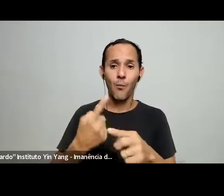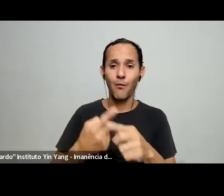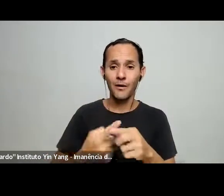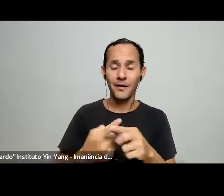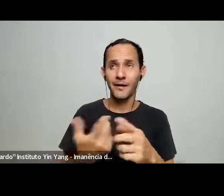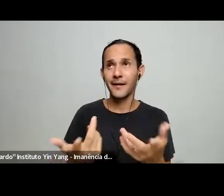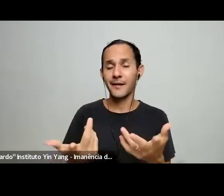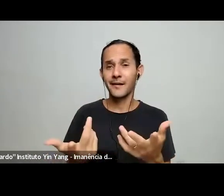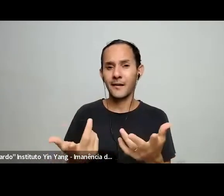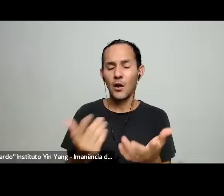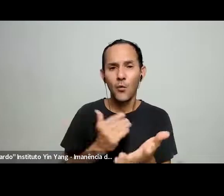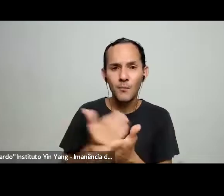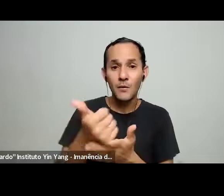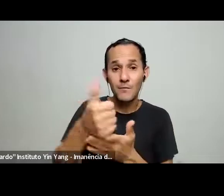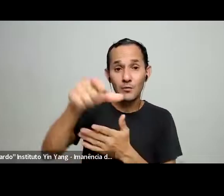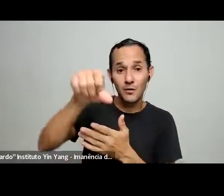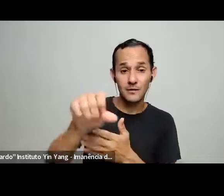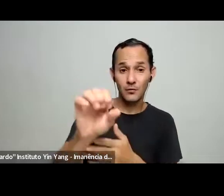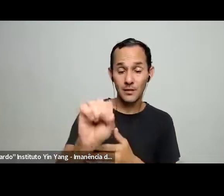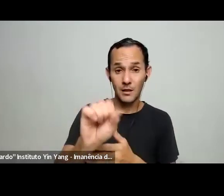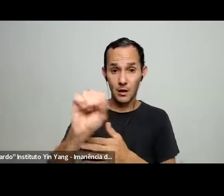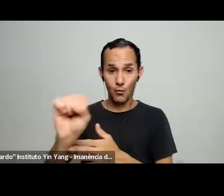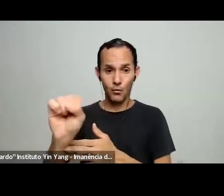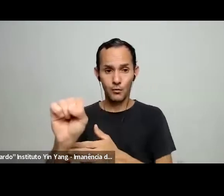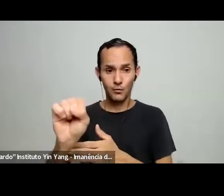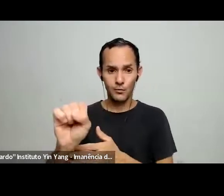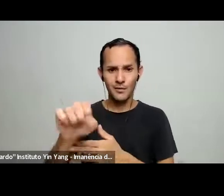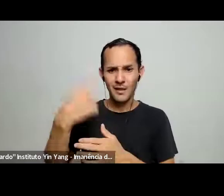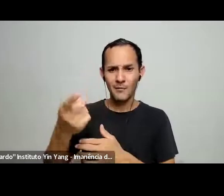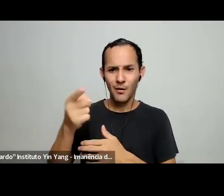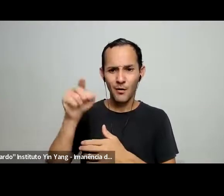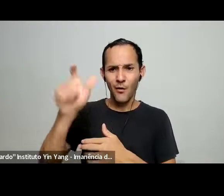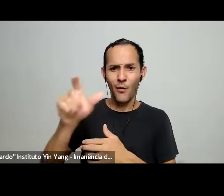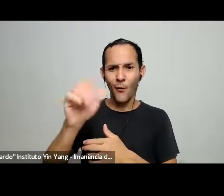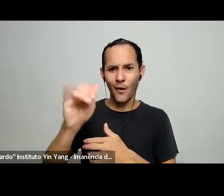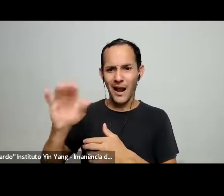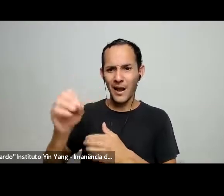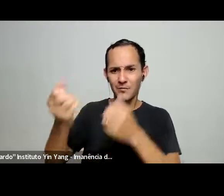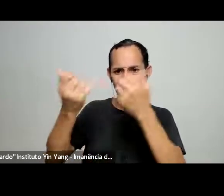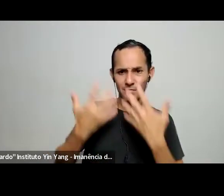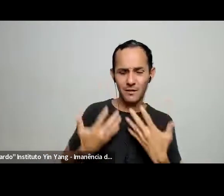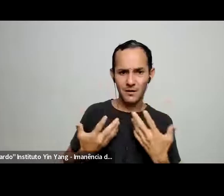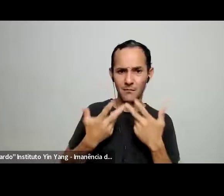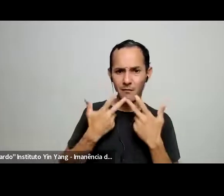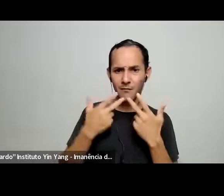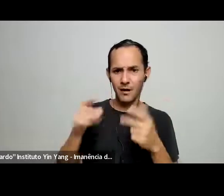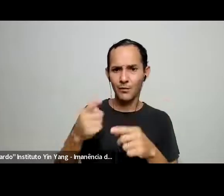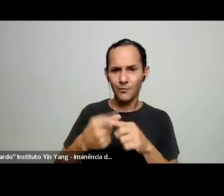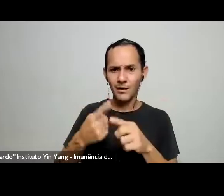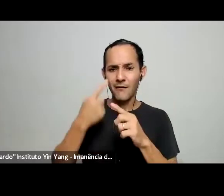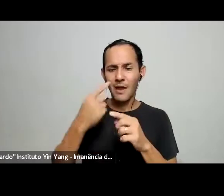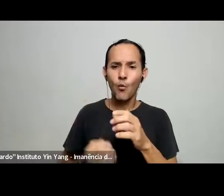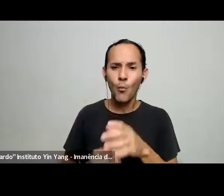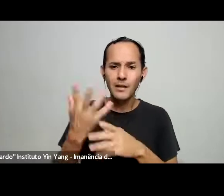verdade, desde 1988, depois o Caio pode me corrigir, Caio, se eu estiver errada, com algum dado numérico, porque realmente